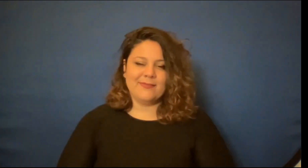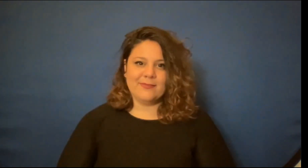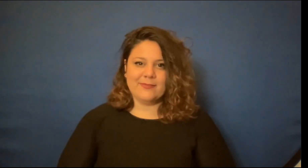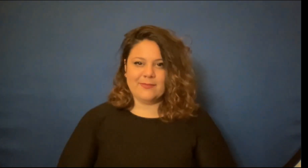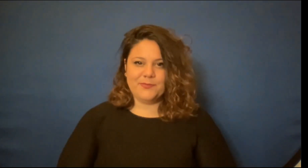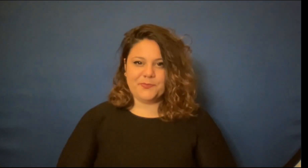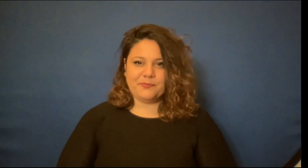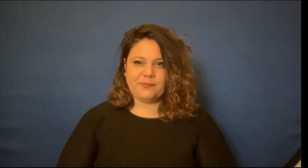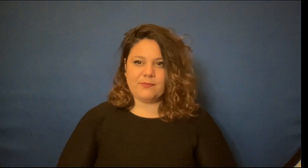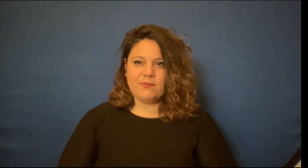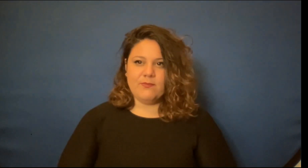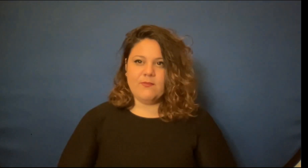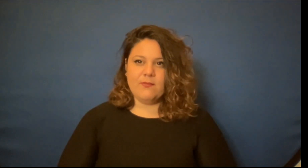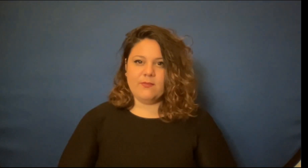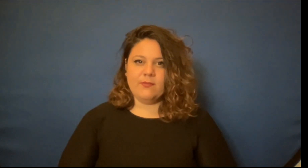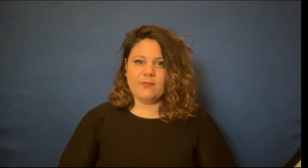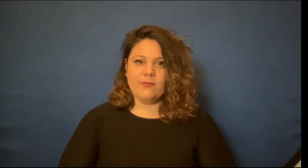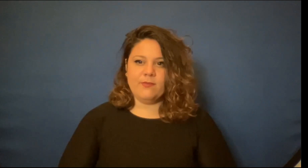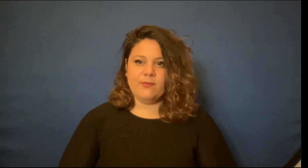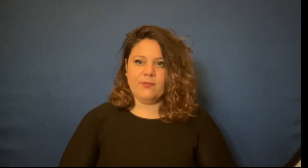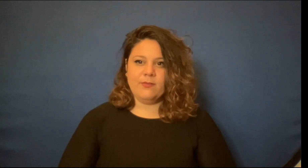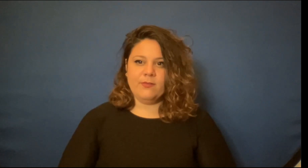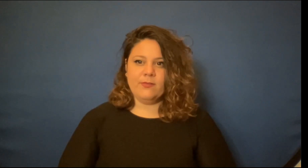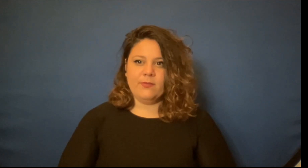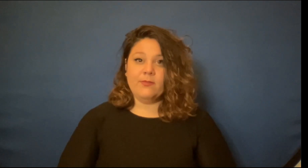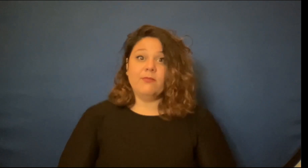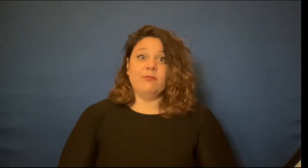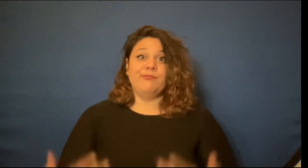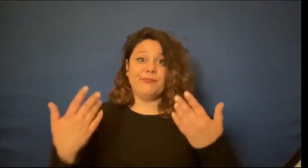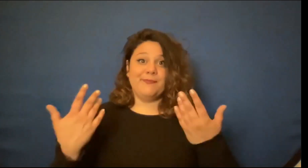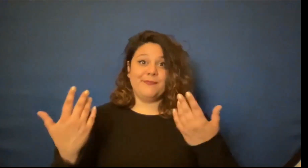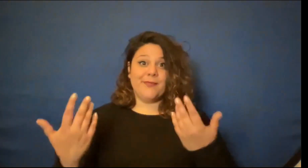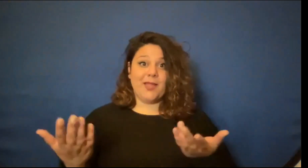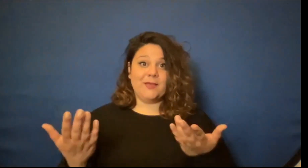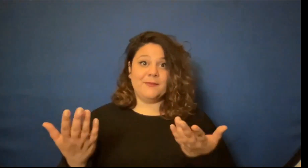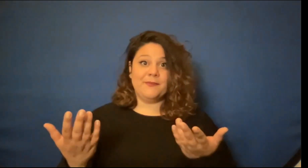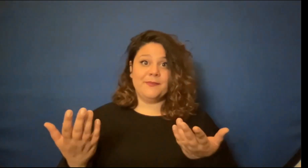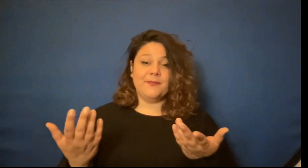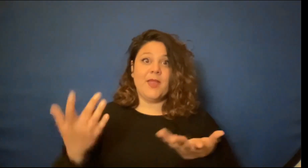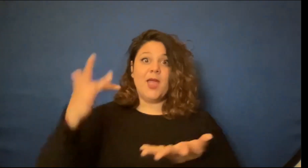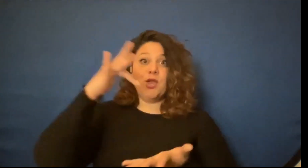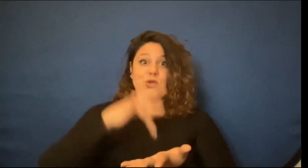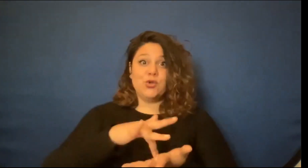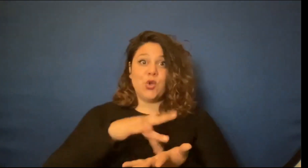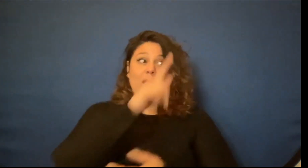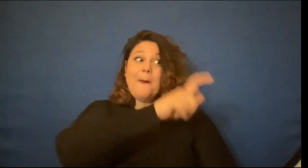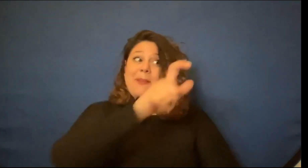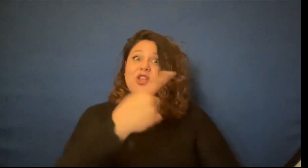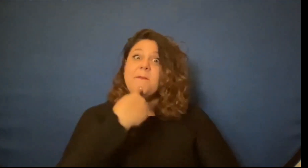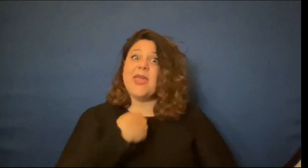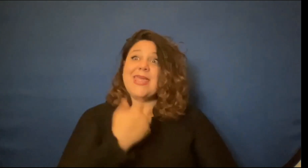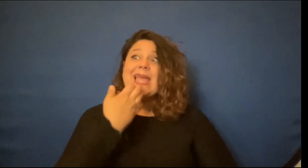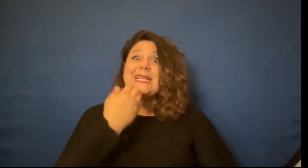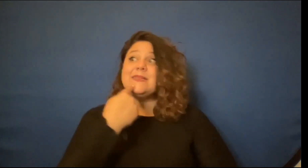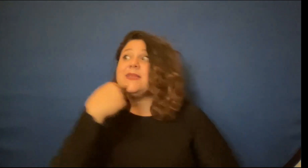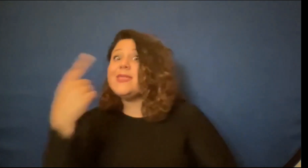eso, que unas personas te digan que como lo vuelvas a decir esto,